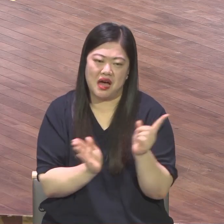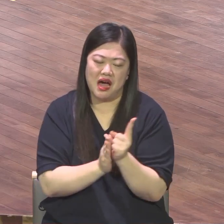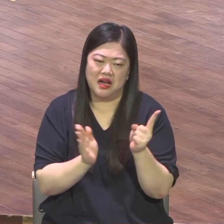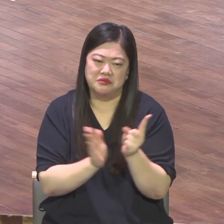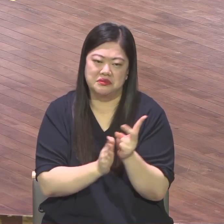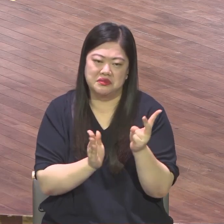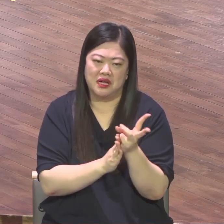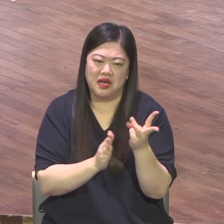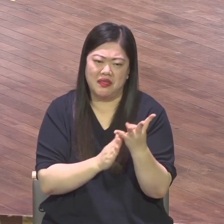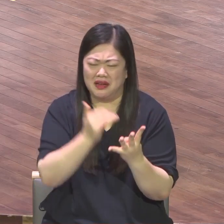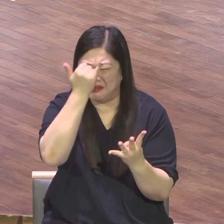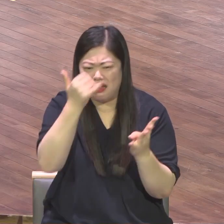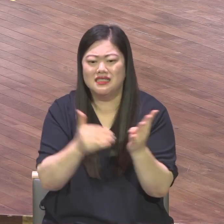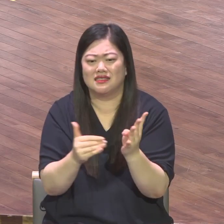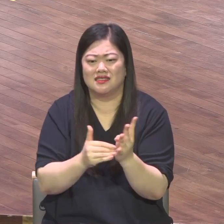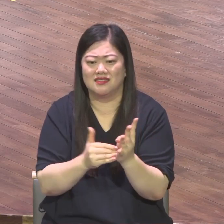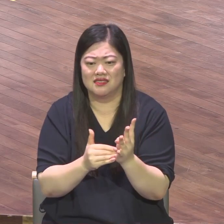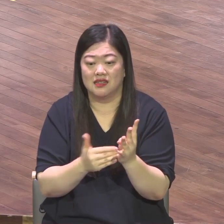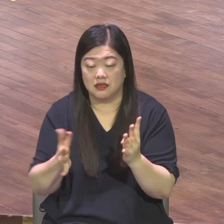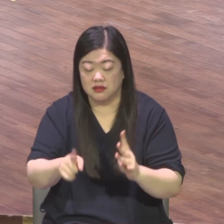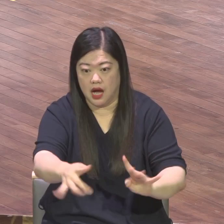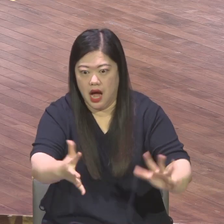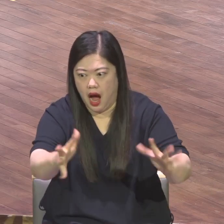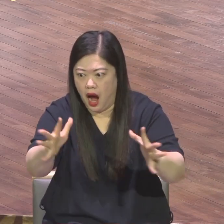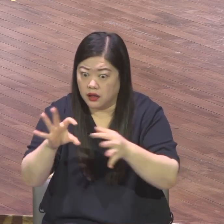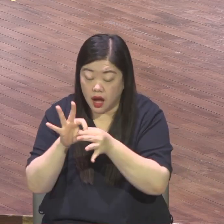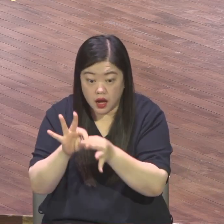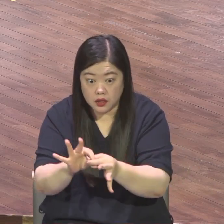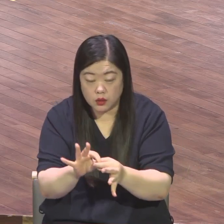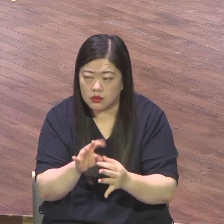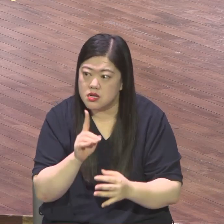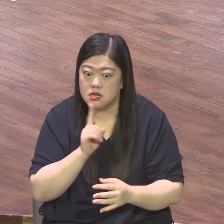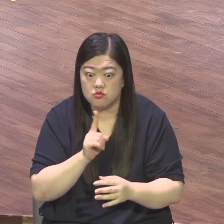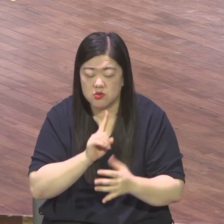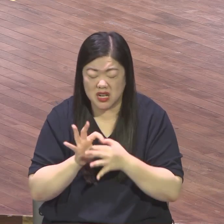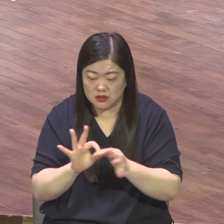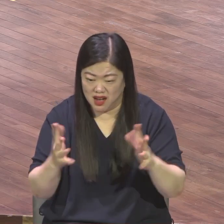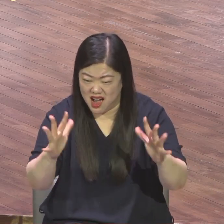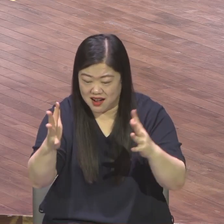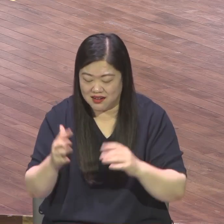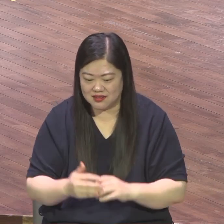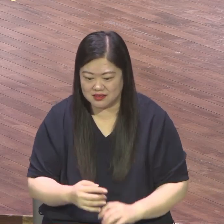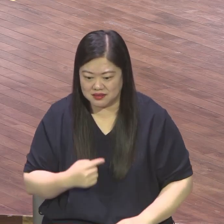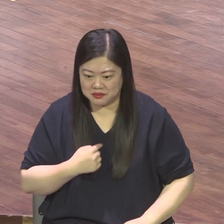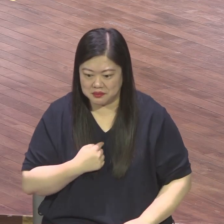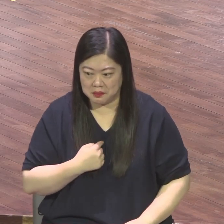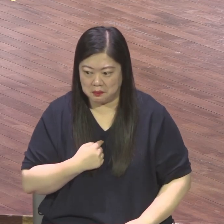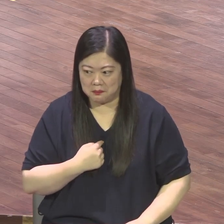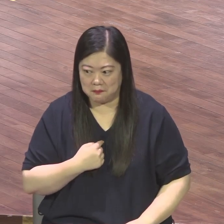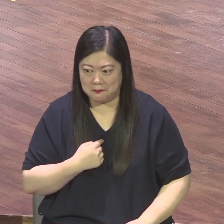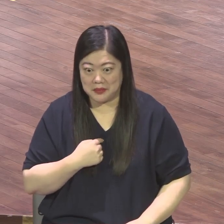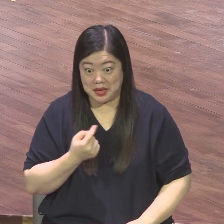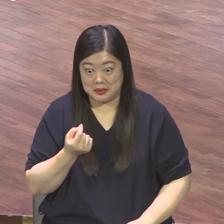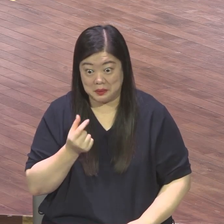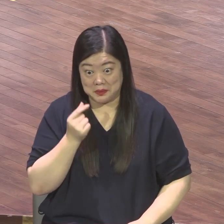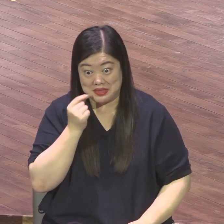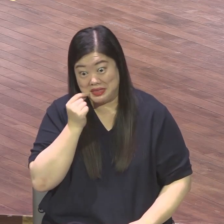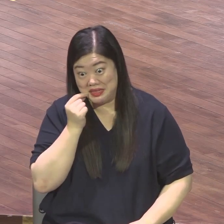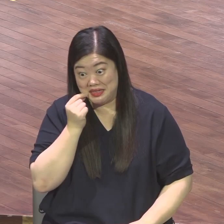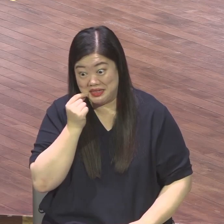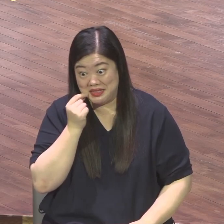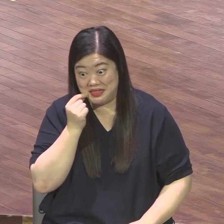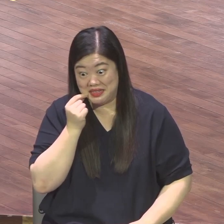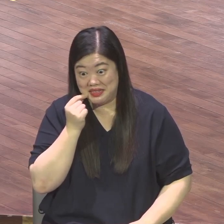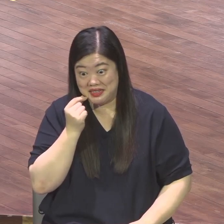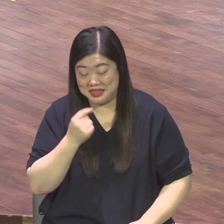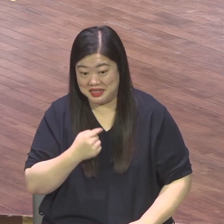때립니까? 그런 식으로 막 쳐. 야, 내가 그래도 평소 때 이 사람들